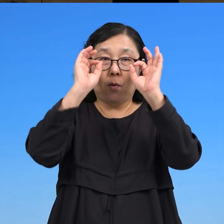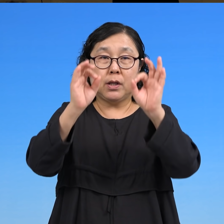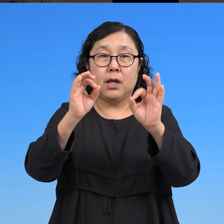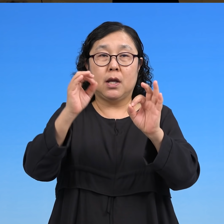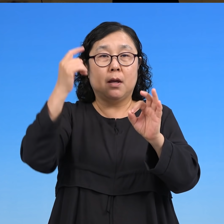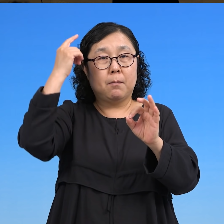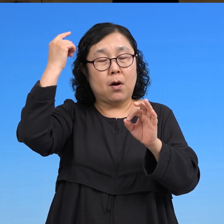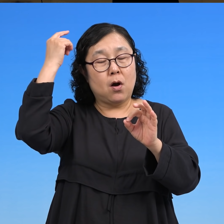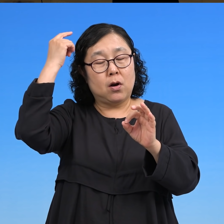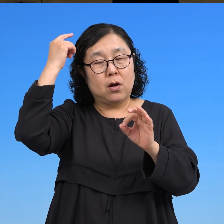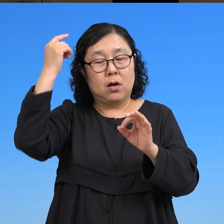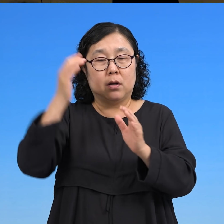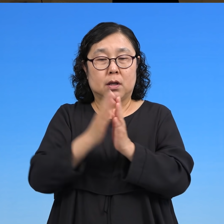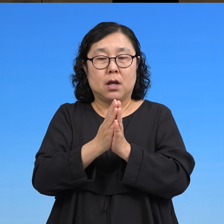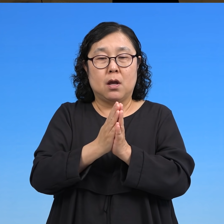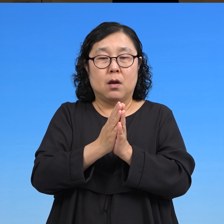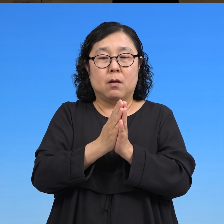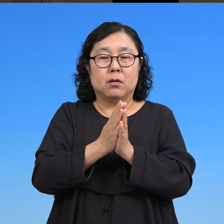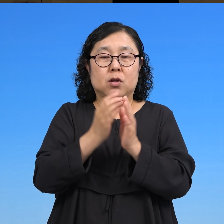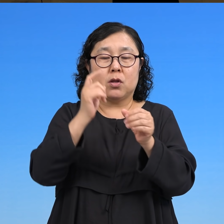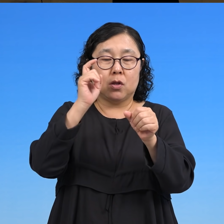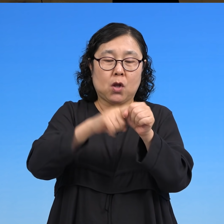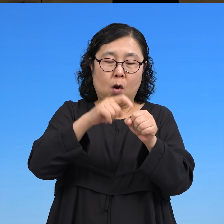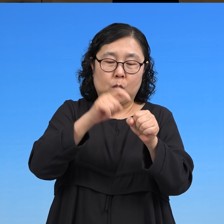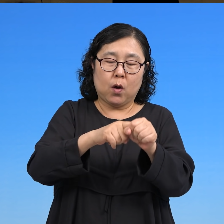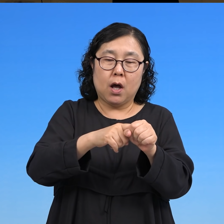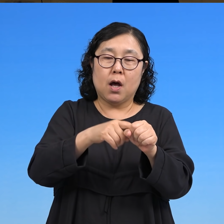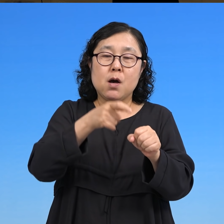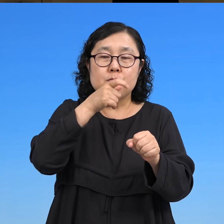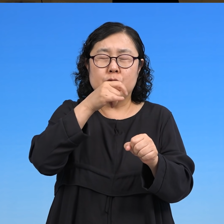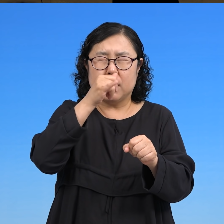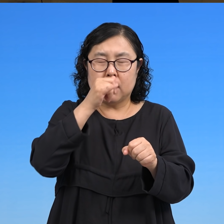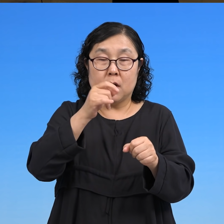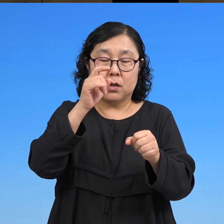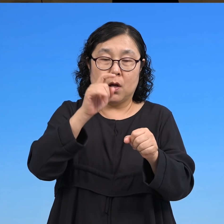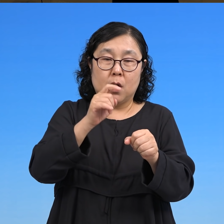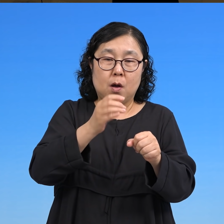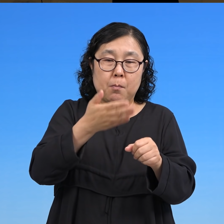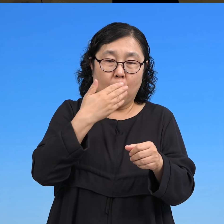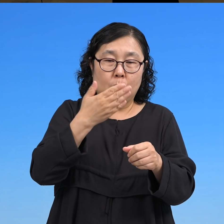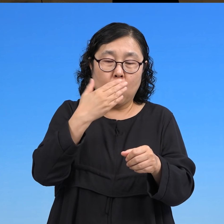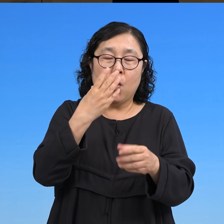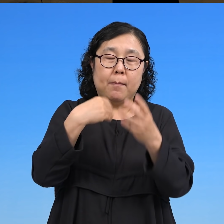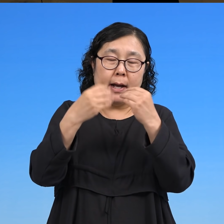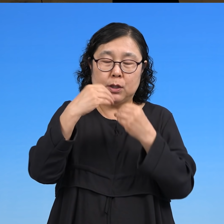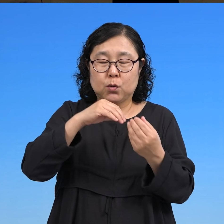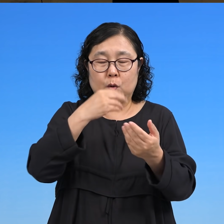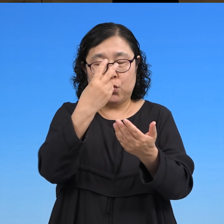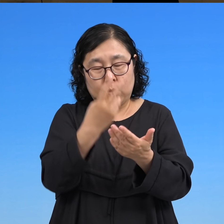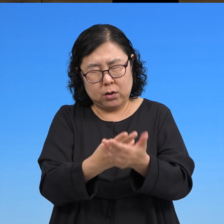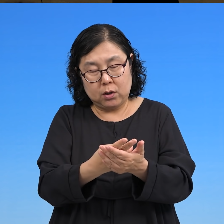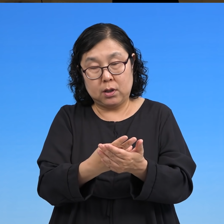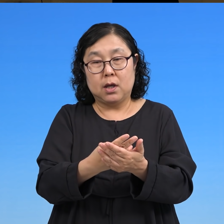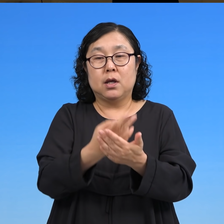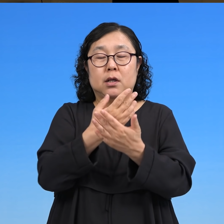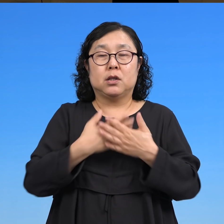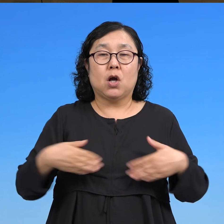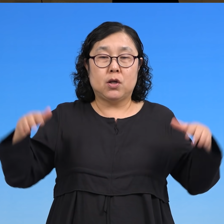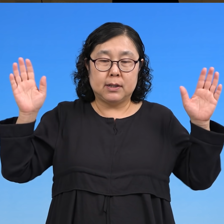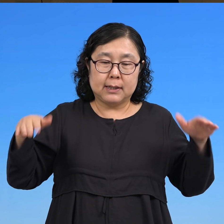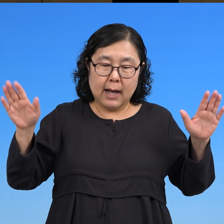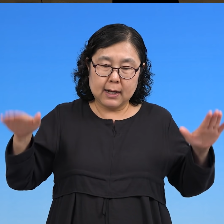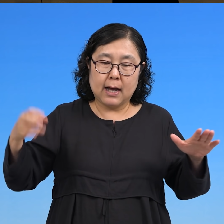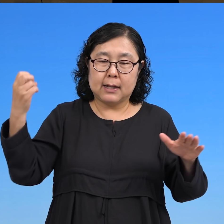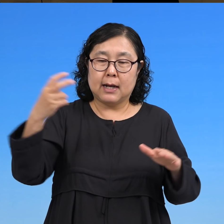하는지라. 본저 머리맡에 숯불에 구운 떡과 한 병 물이 있더라. 이에 먹고 마시고 다시 누웠더니 여호와의 천사가